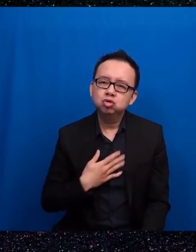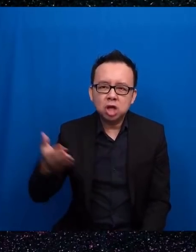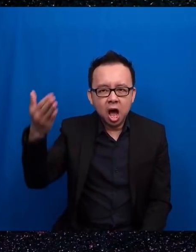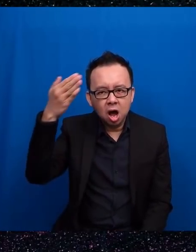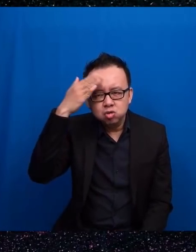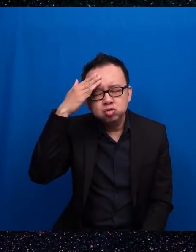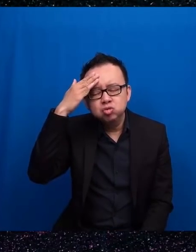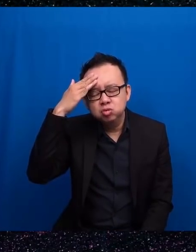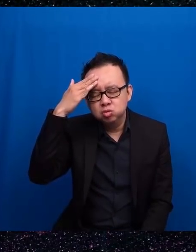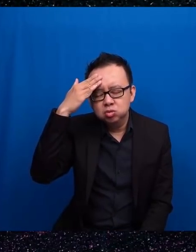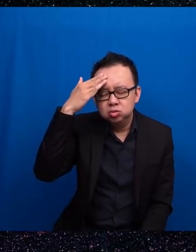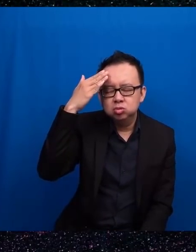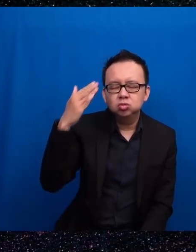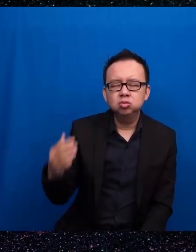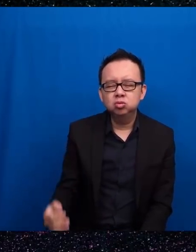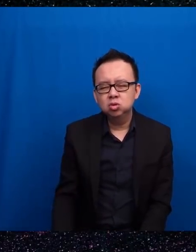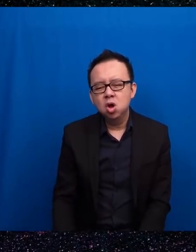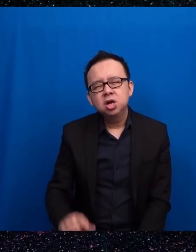Yang ku tahu